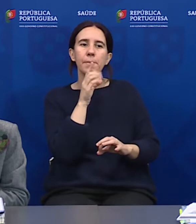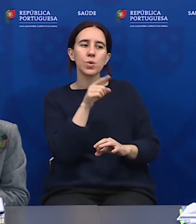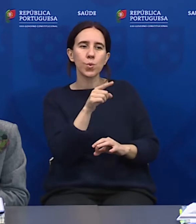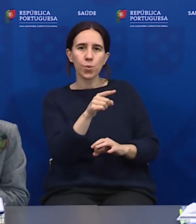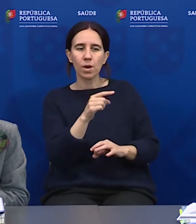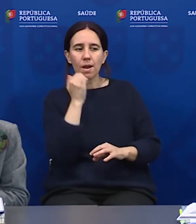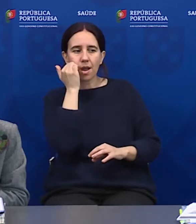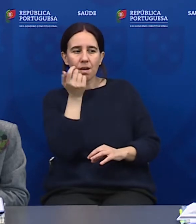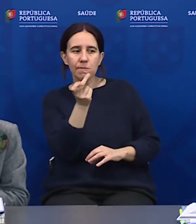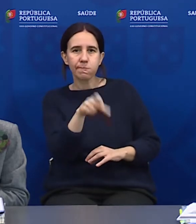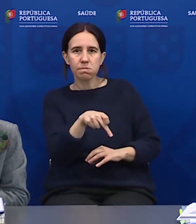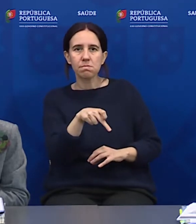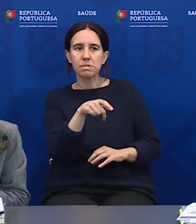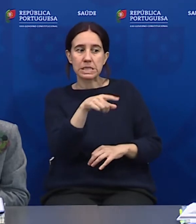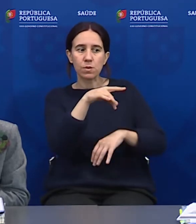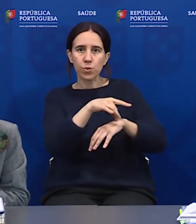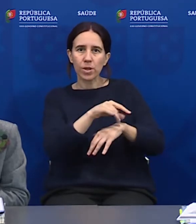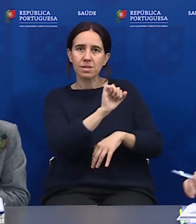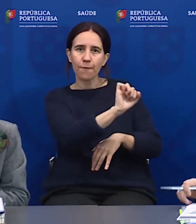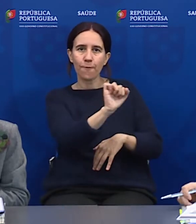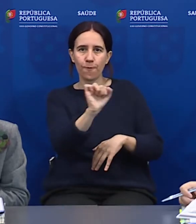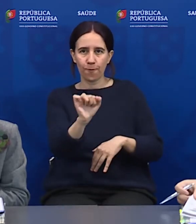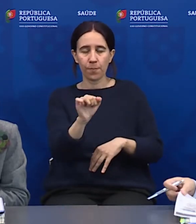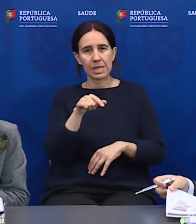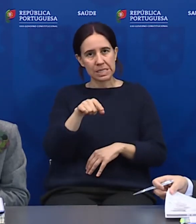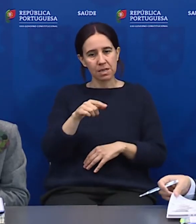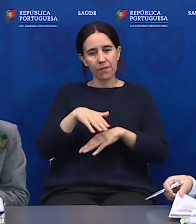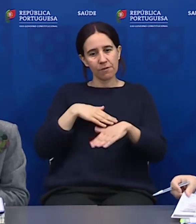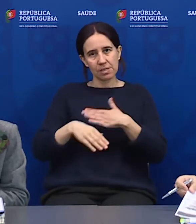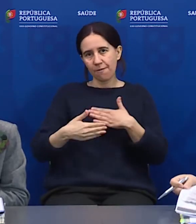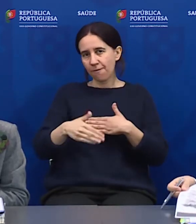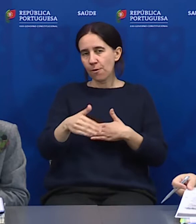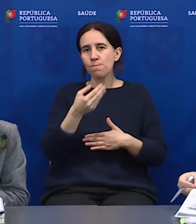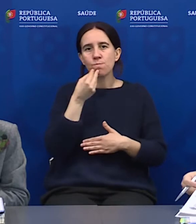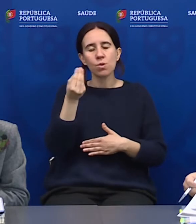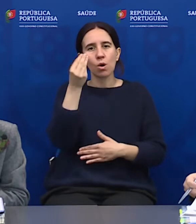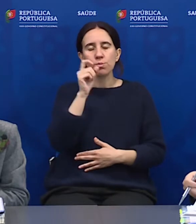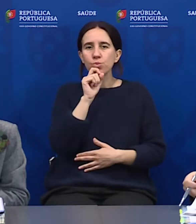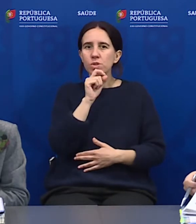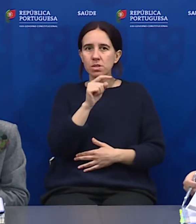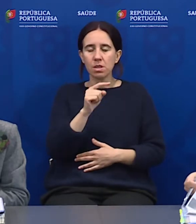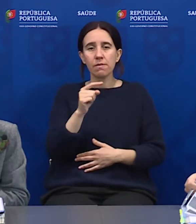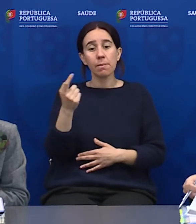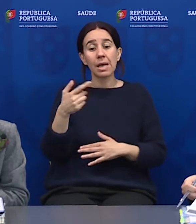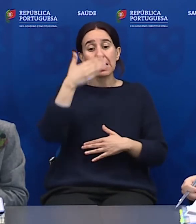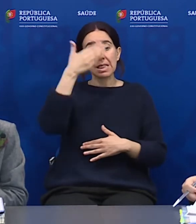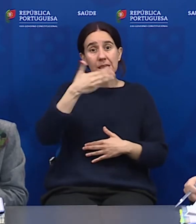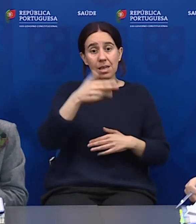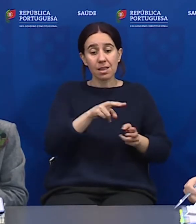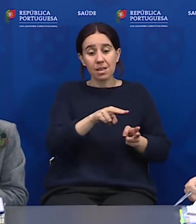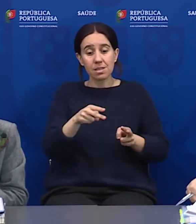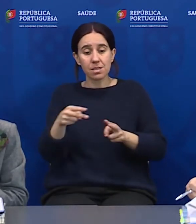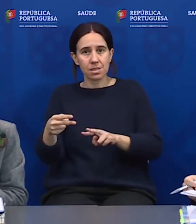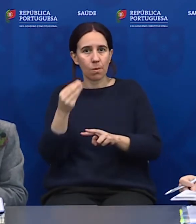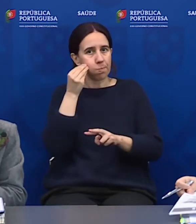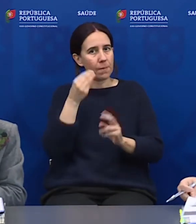de gravidade da sua doença. E, portanto, é isso que vamos fazer o melhor possível, sendo que os dias de transição são sempre